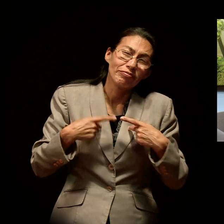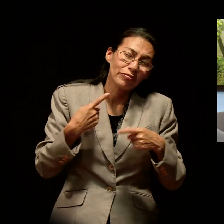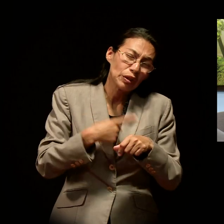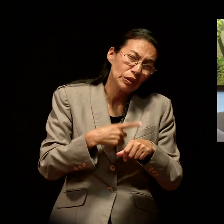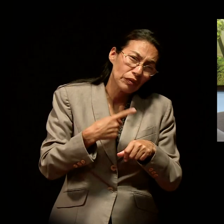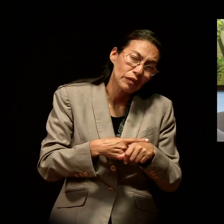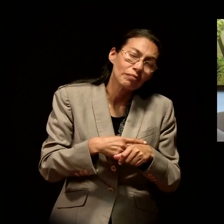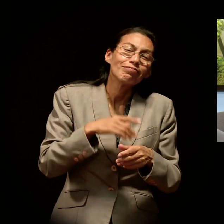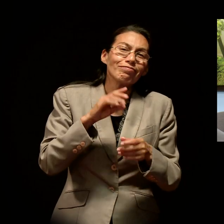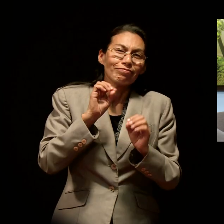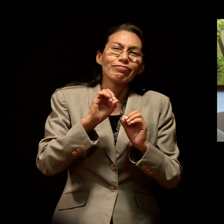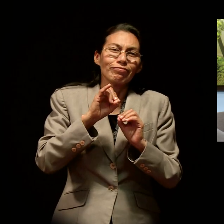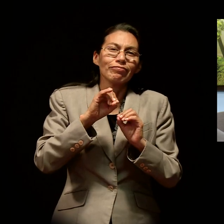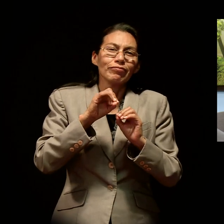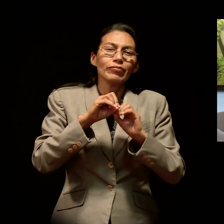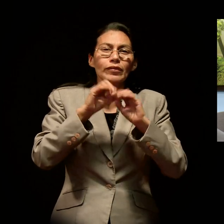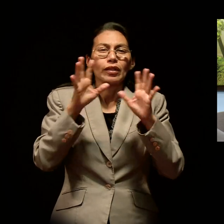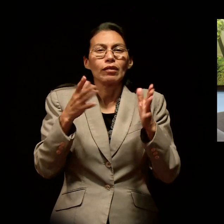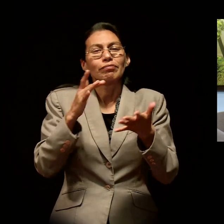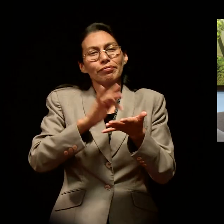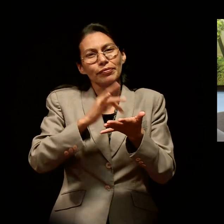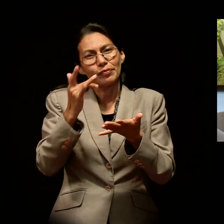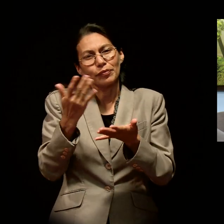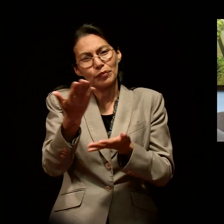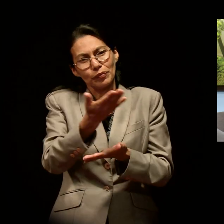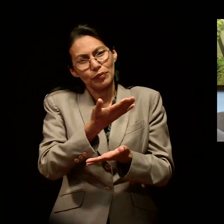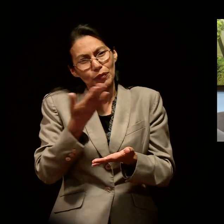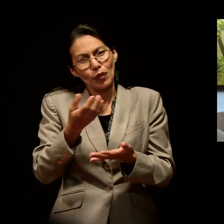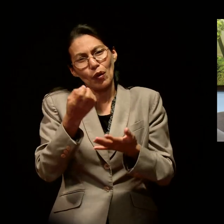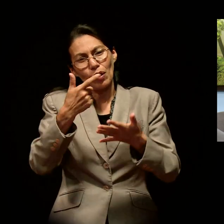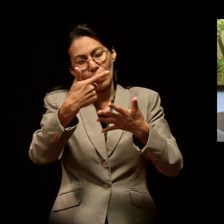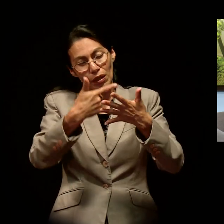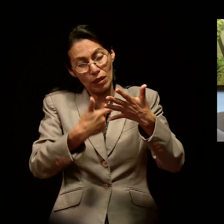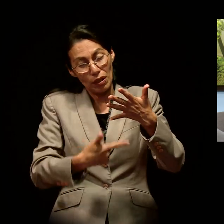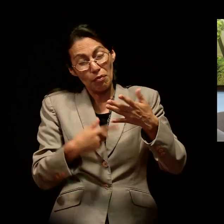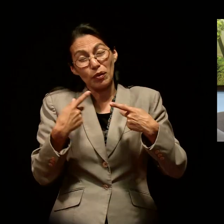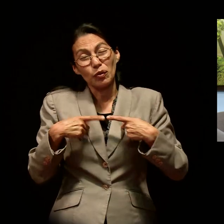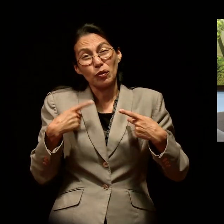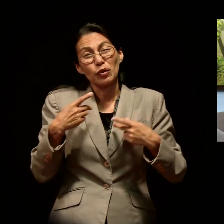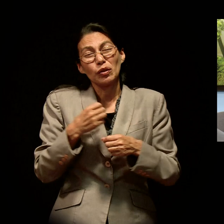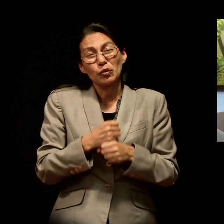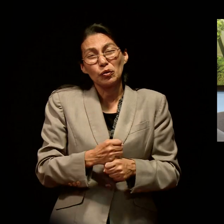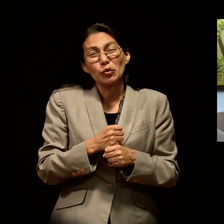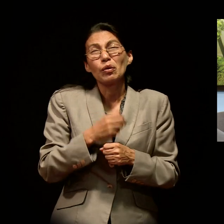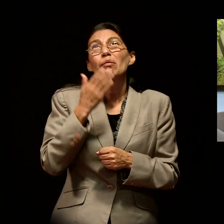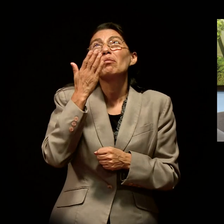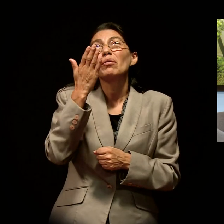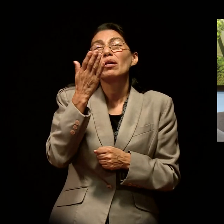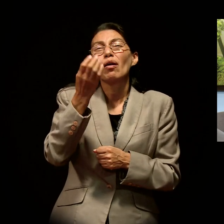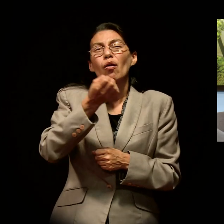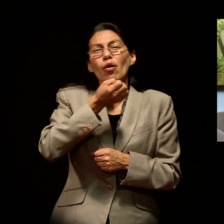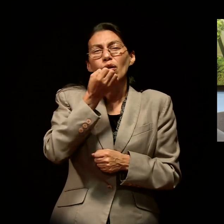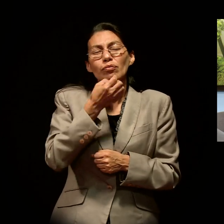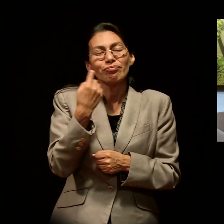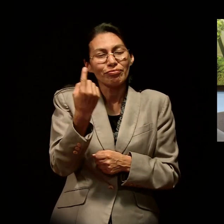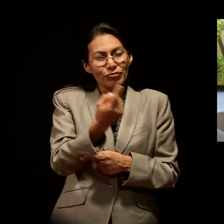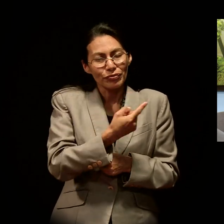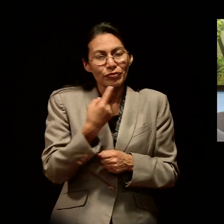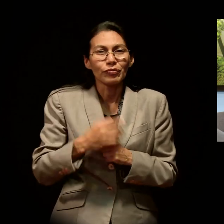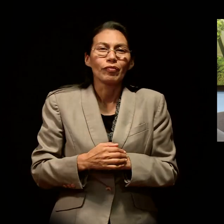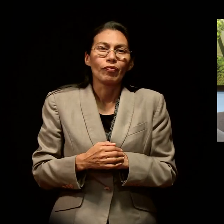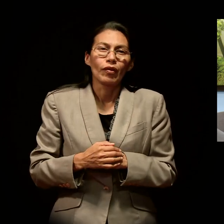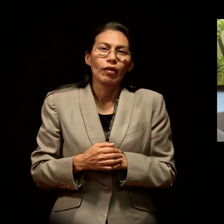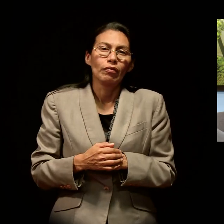todos los enfermos y él les permita la sanidad así es gracias por unirte en oración por estas